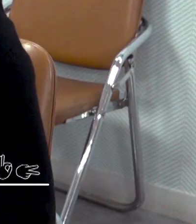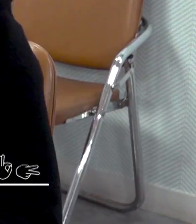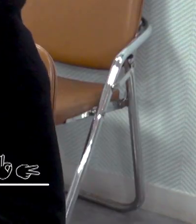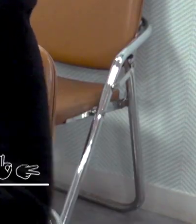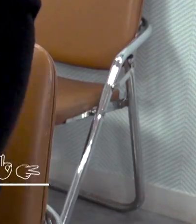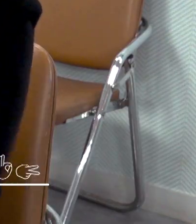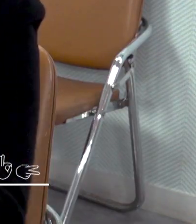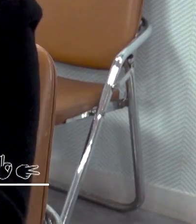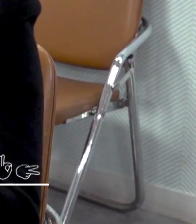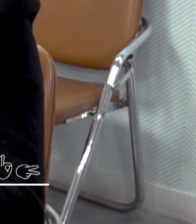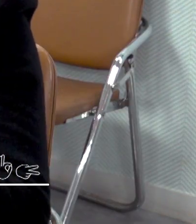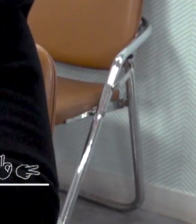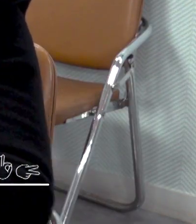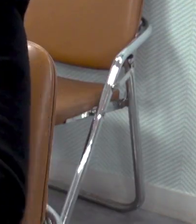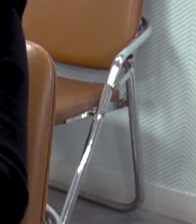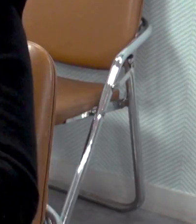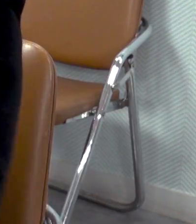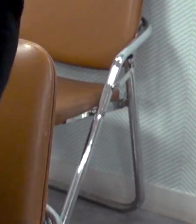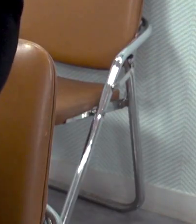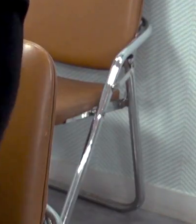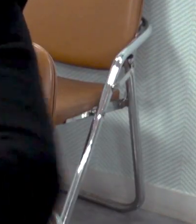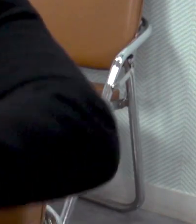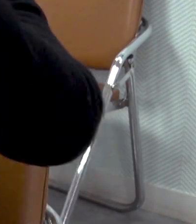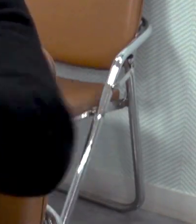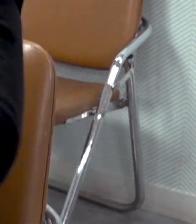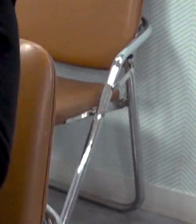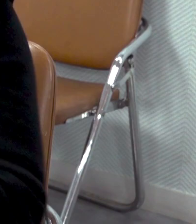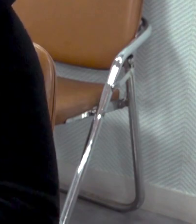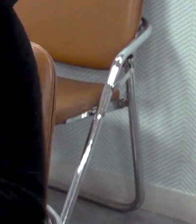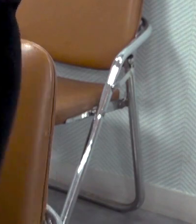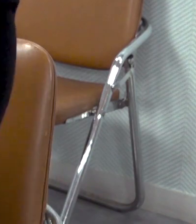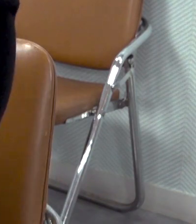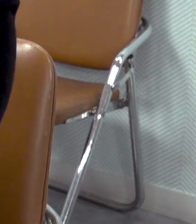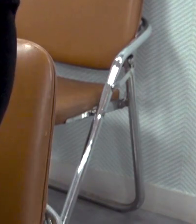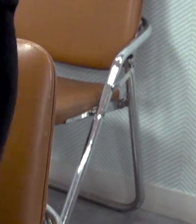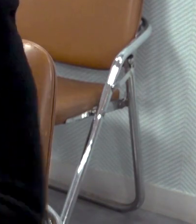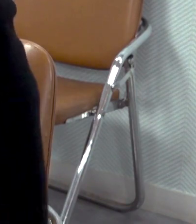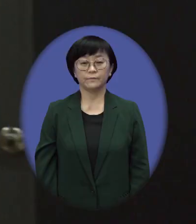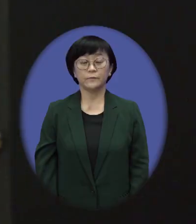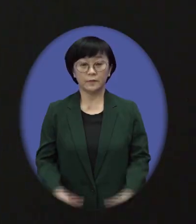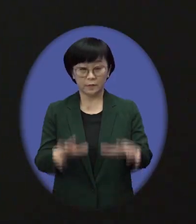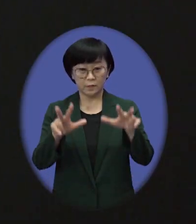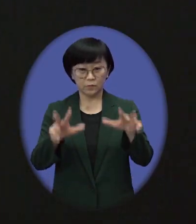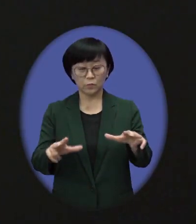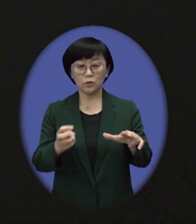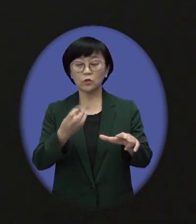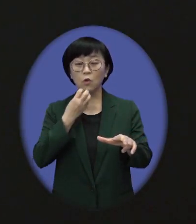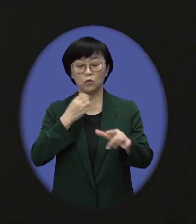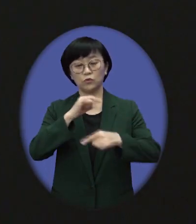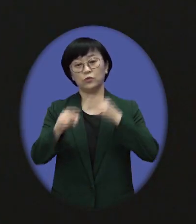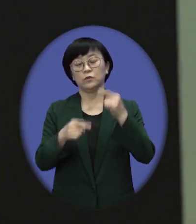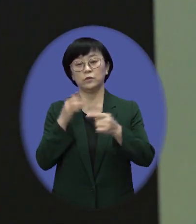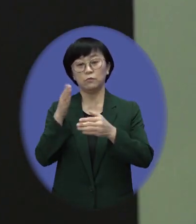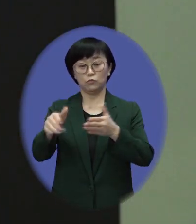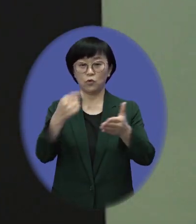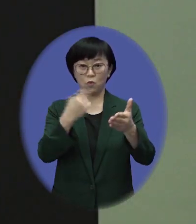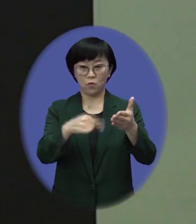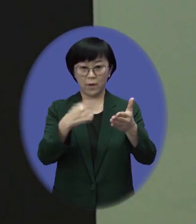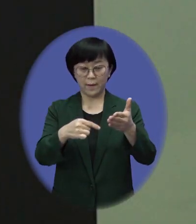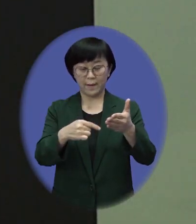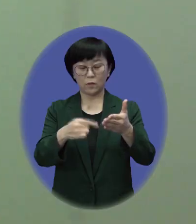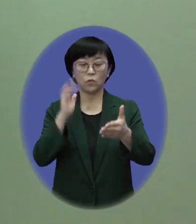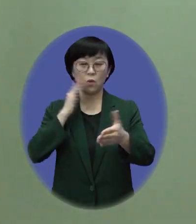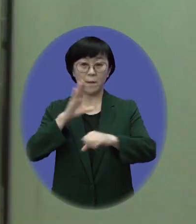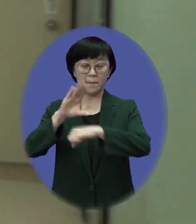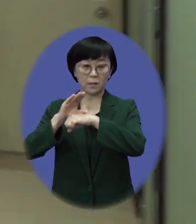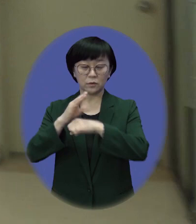것 같습니다. 지금은 서울수어 전문교육원과 DBN